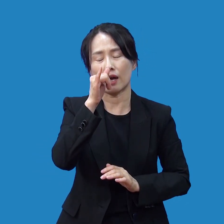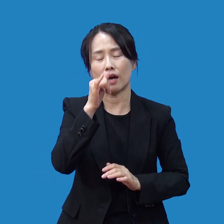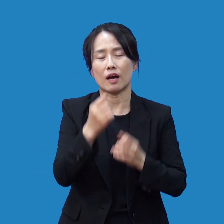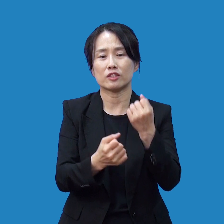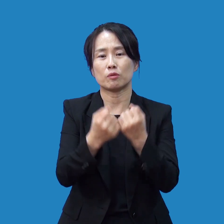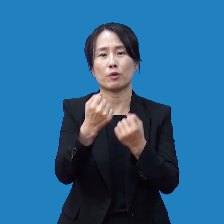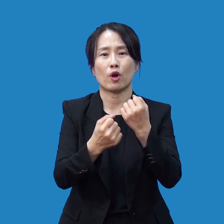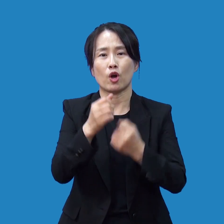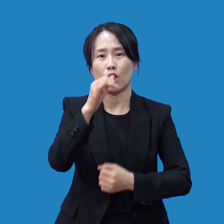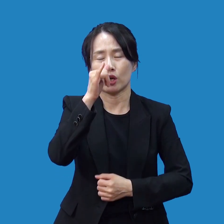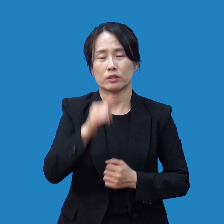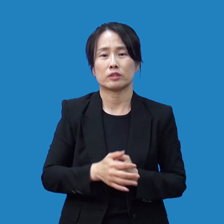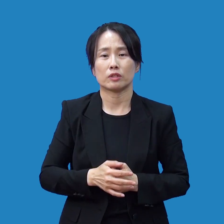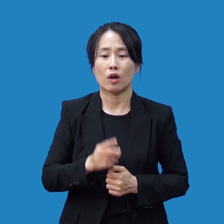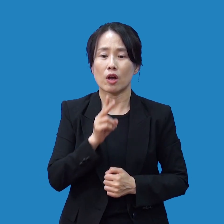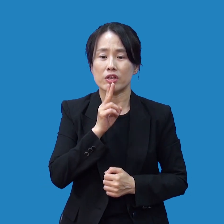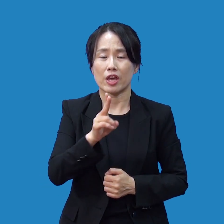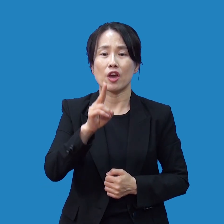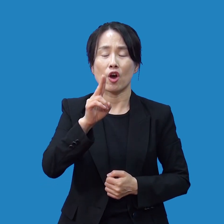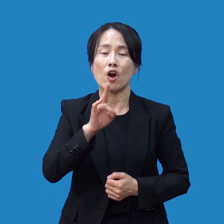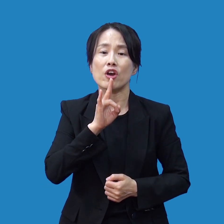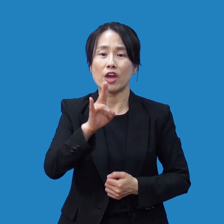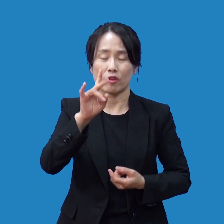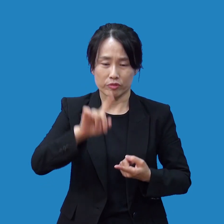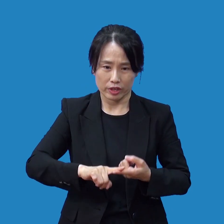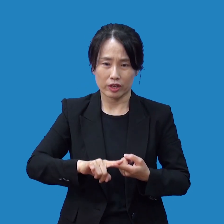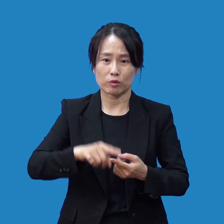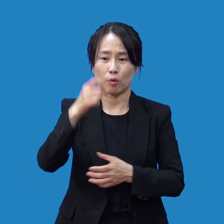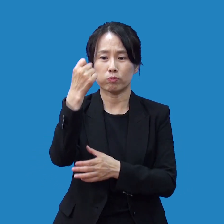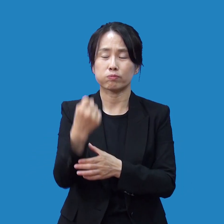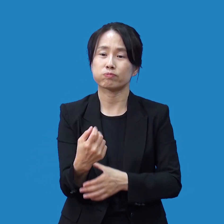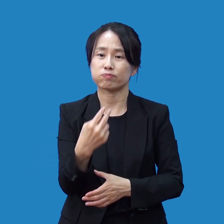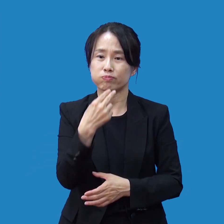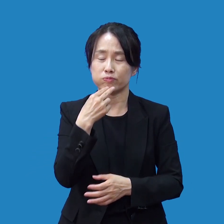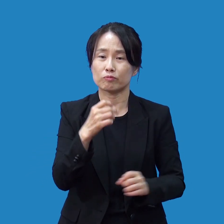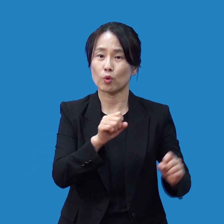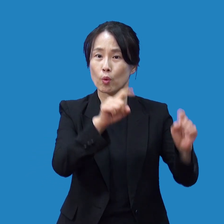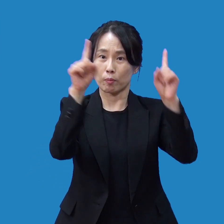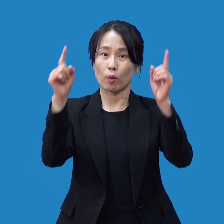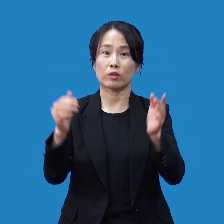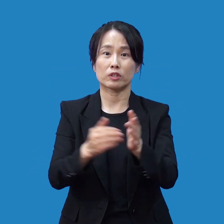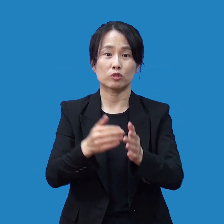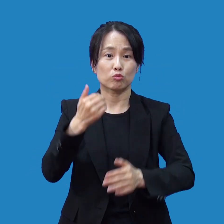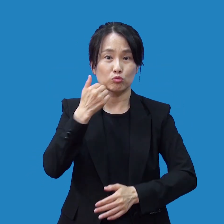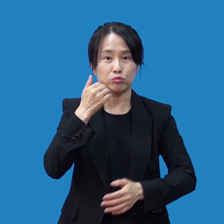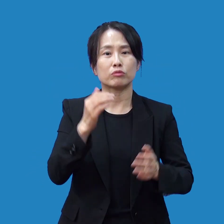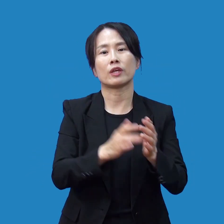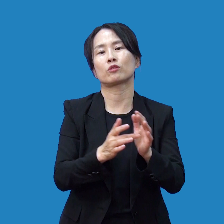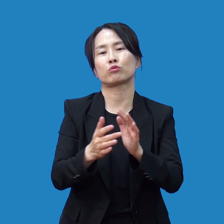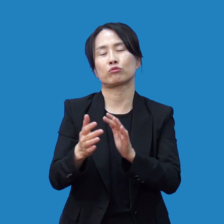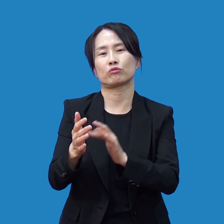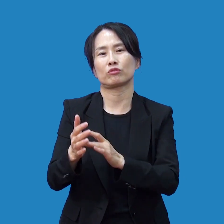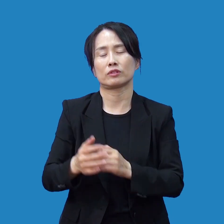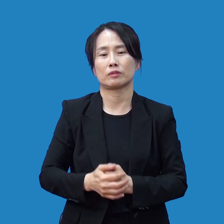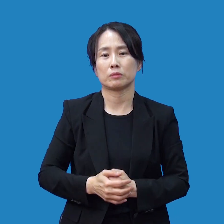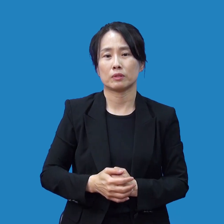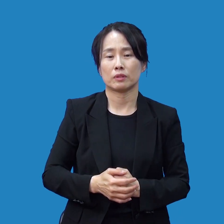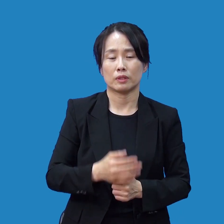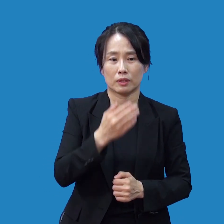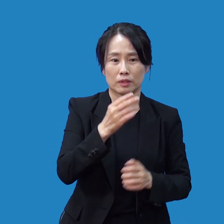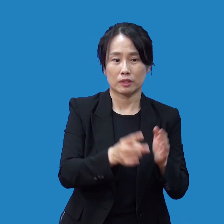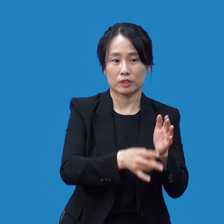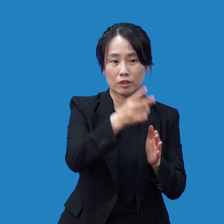그대로 그 무덤에서 썩지 않고 살아나셨던 겁니다. 흥미롭게 베드로의 설교를 들었던